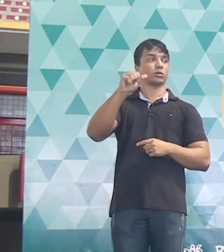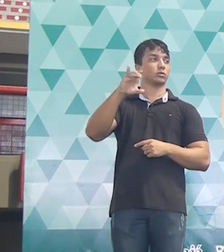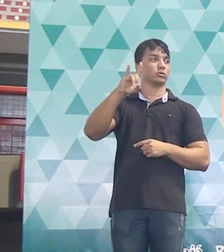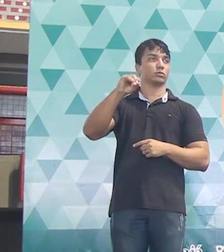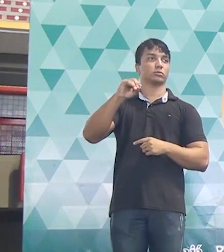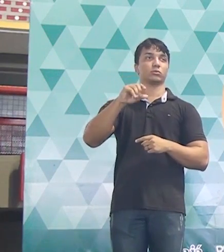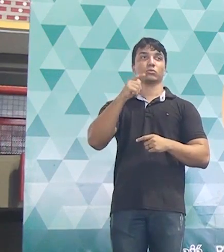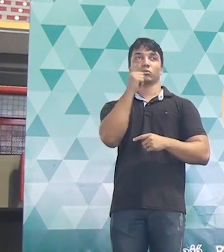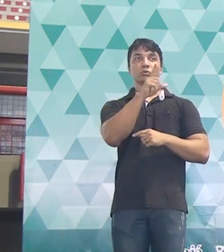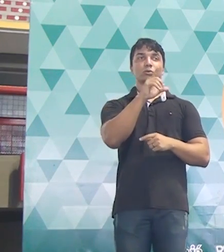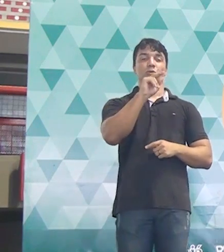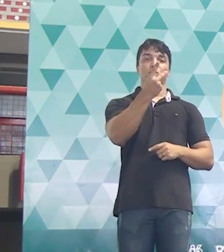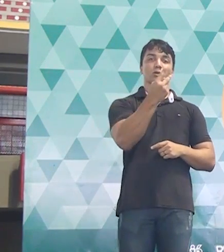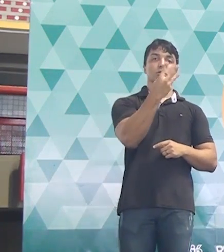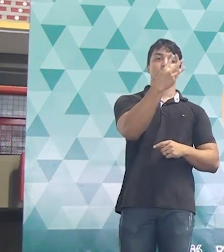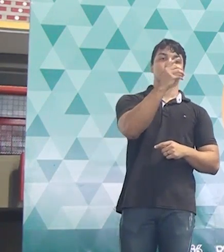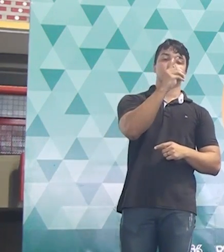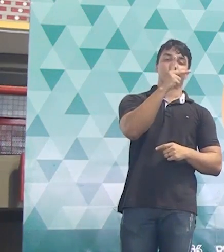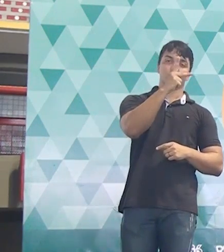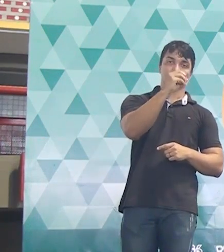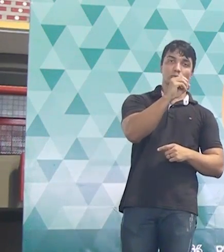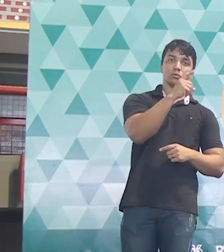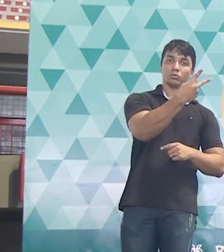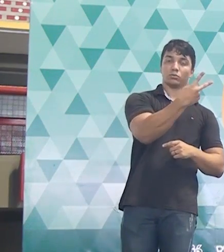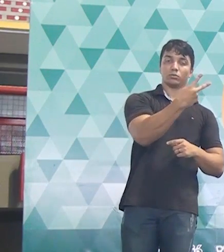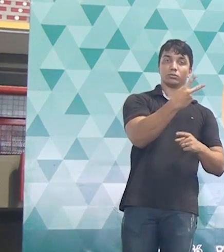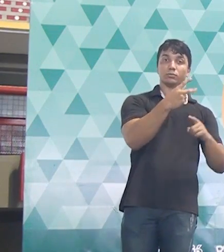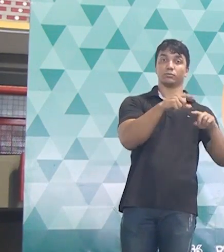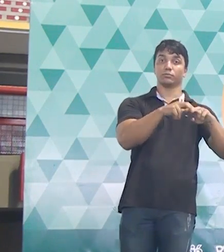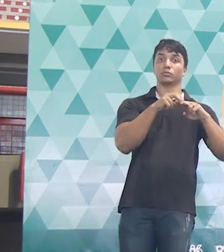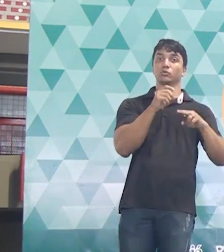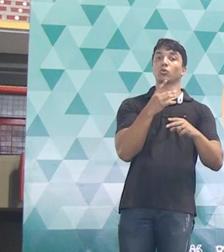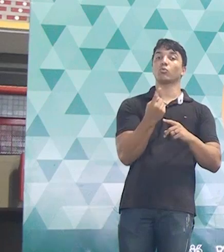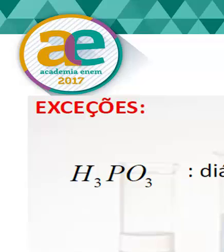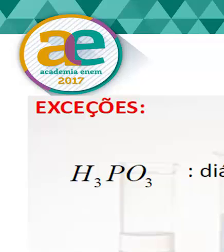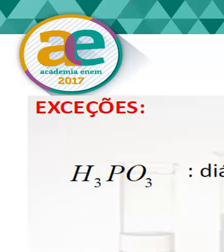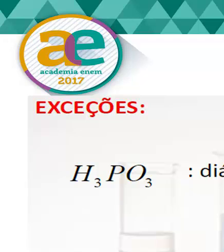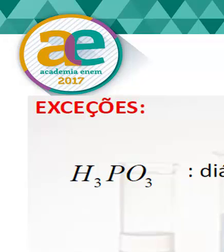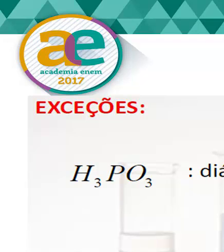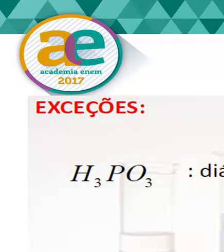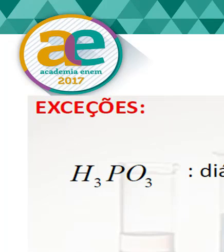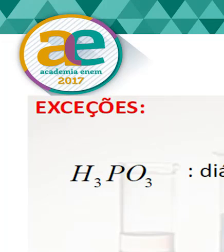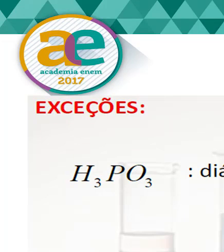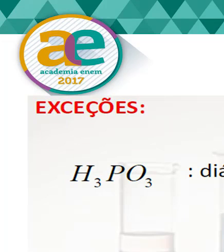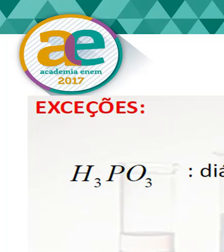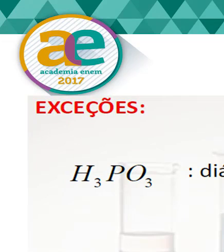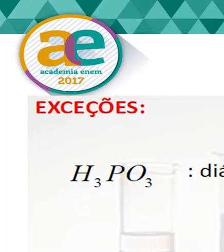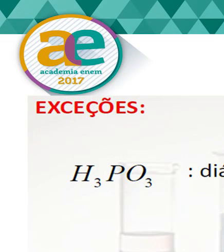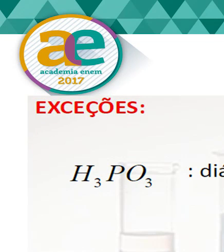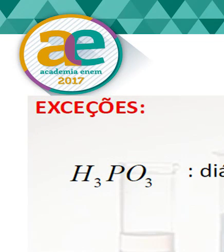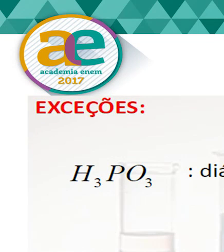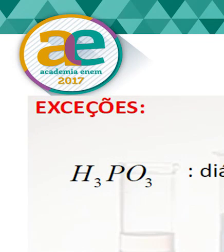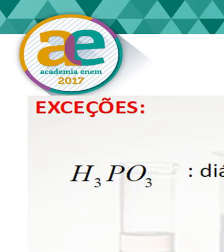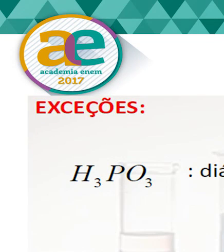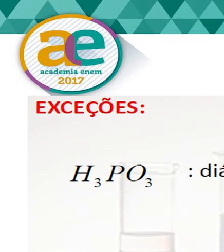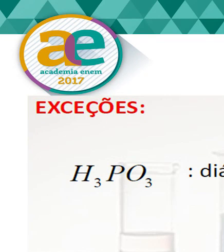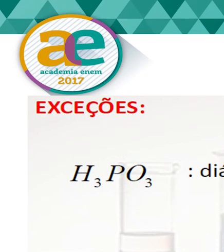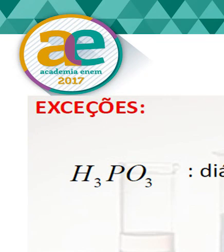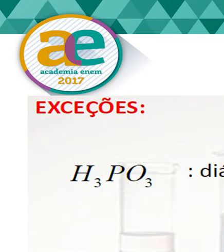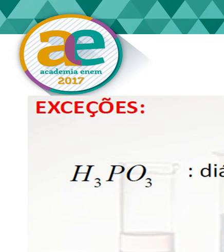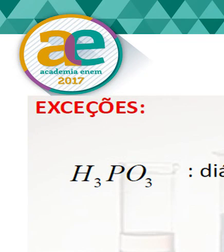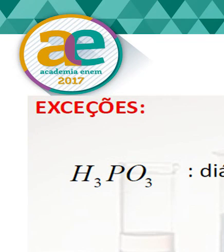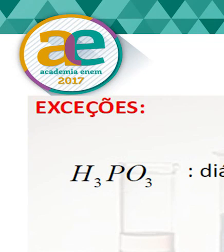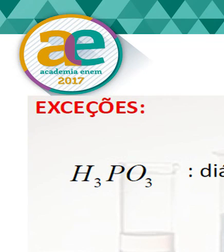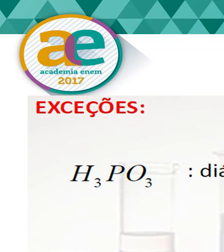o H3PO2, ele tem 3 hidrogênios, só ioniza 1, ele é chamado monoácido. Pessoal, tirando